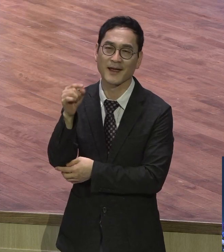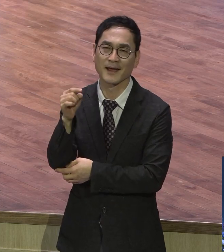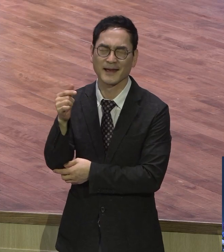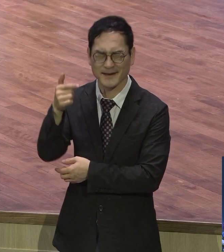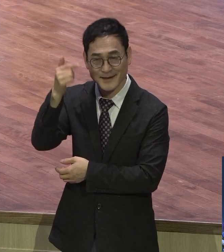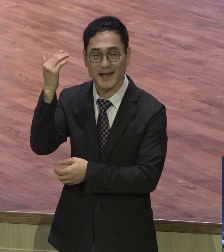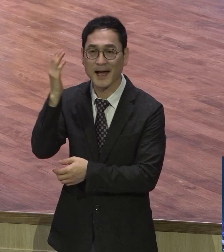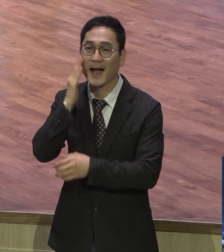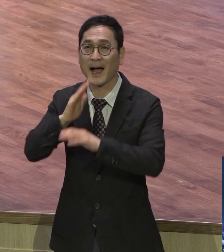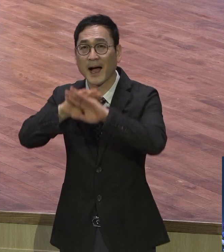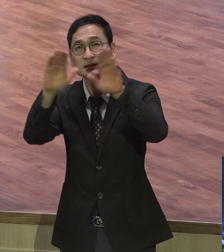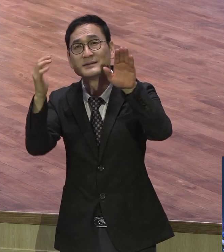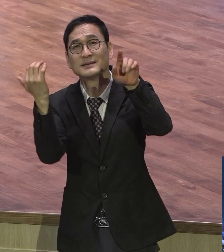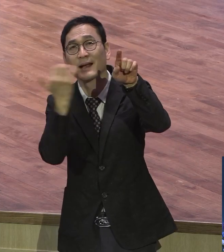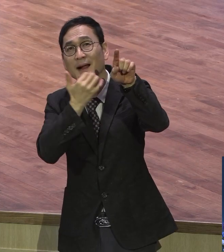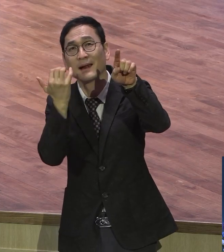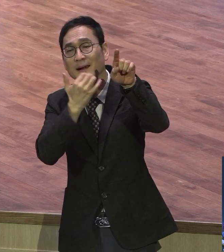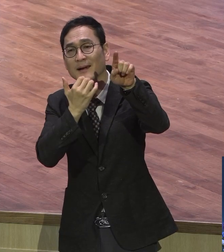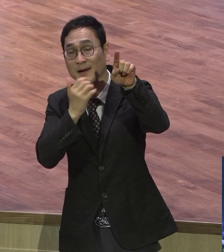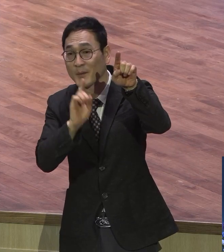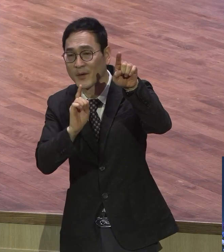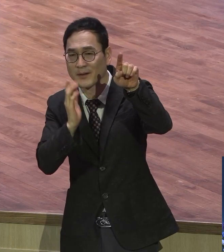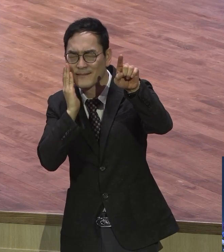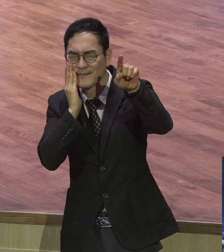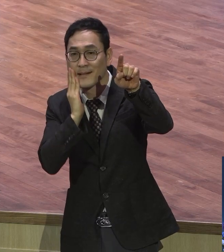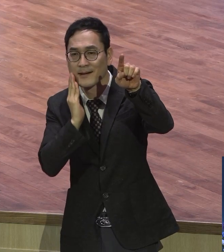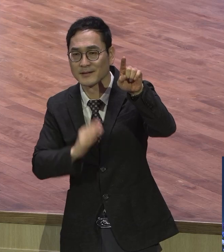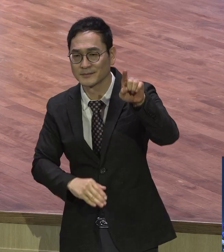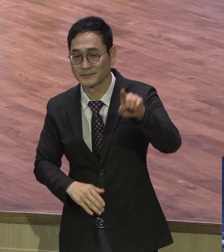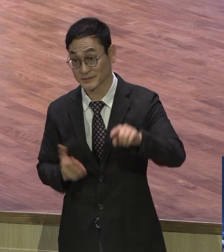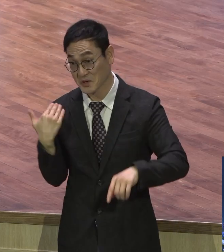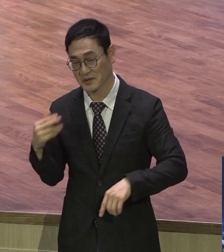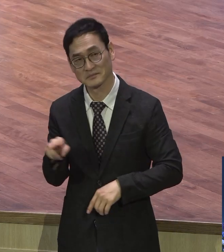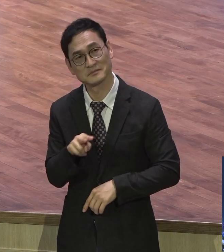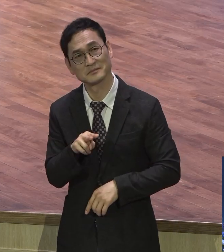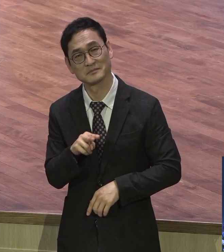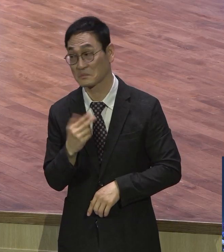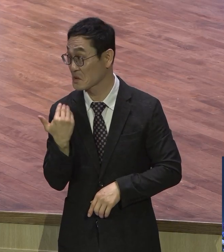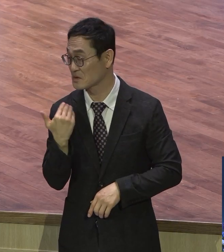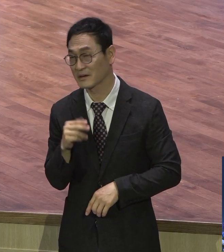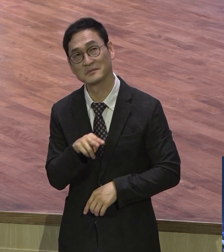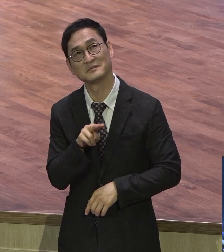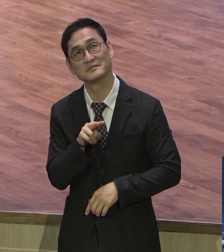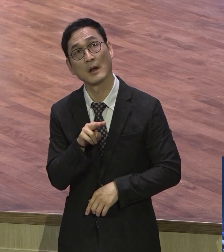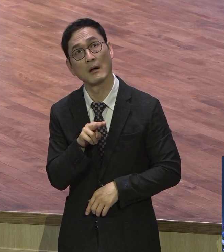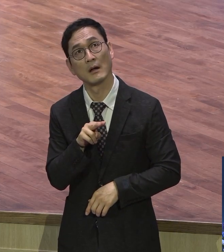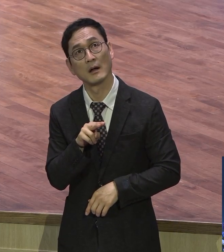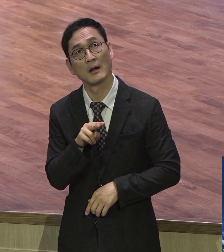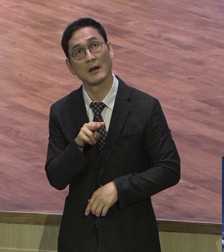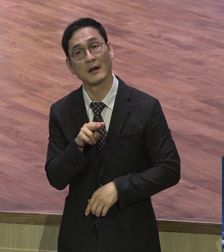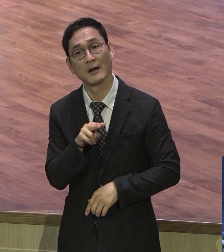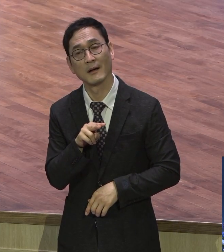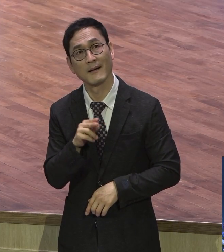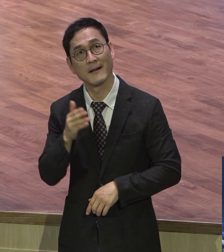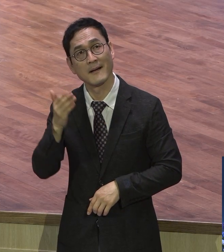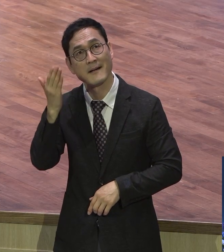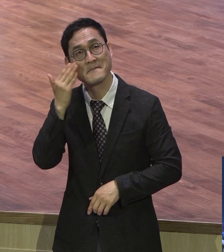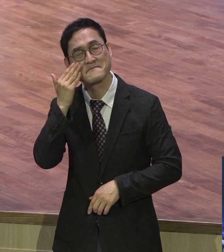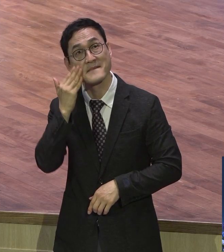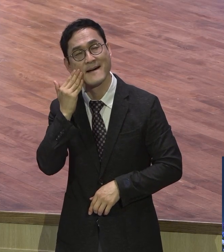같다. 그걸 느껴요. 제가 며칠 전에 하늘을 쳐다보는데 깜짝 놀랐어요. 아니 지금 하늘 색깔이 왜